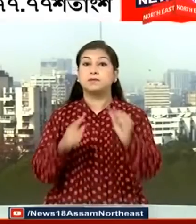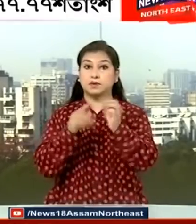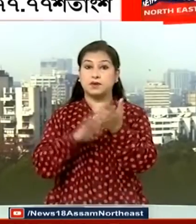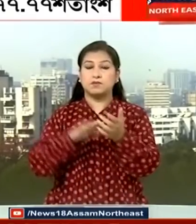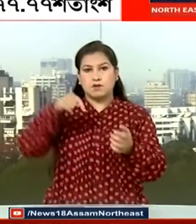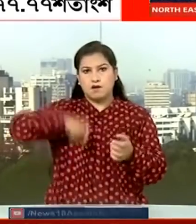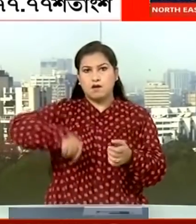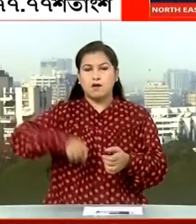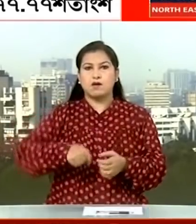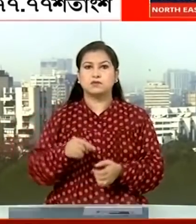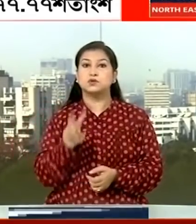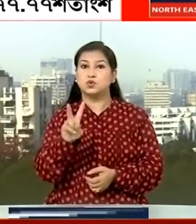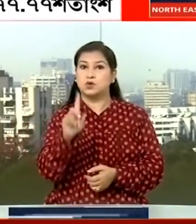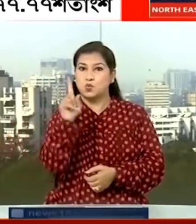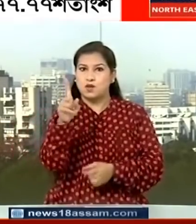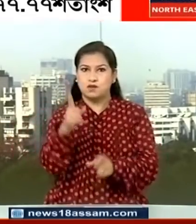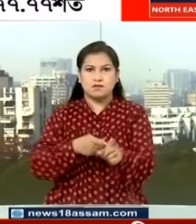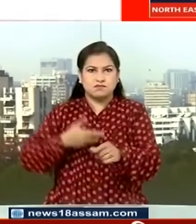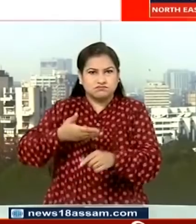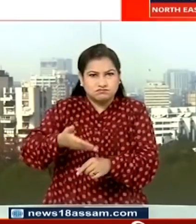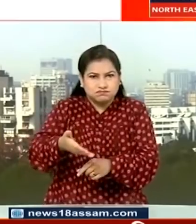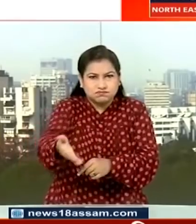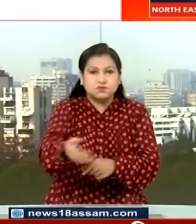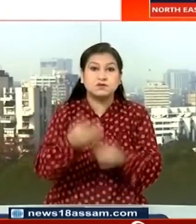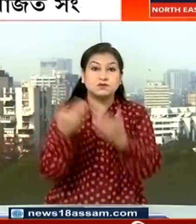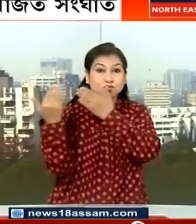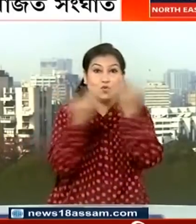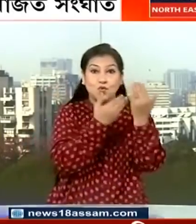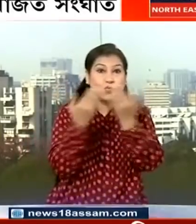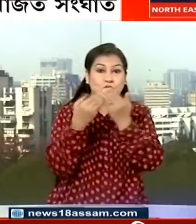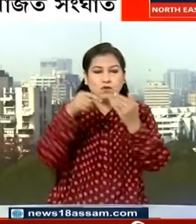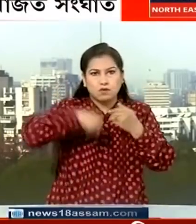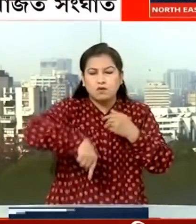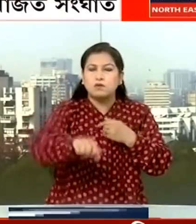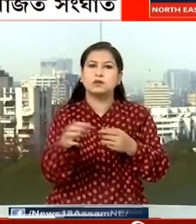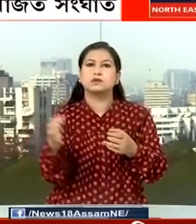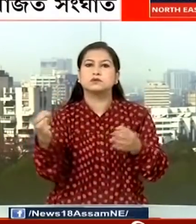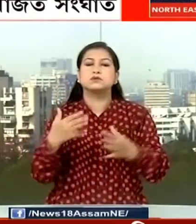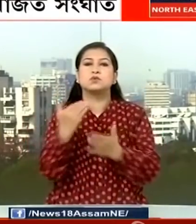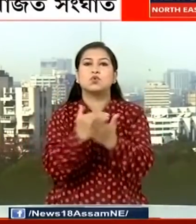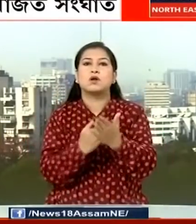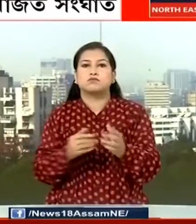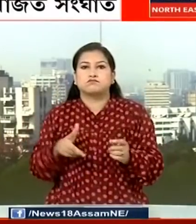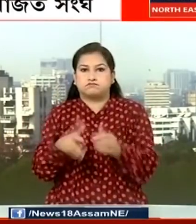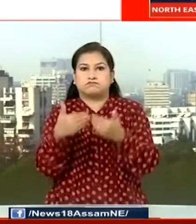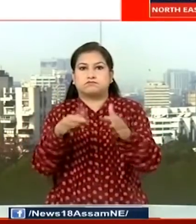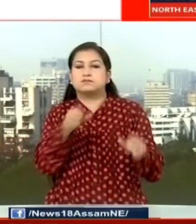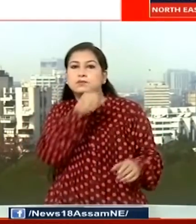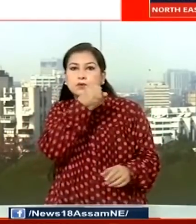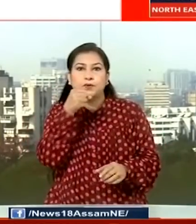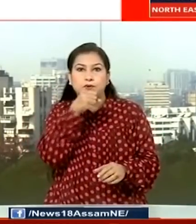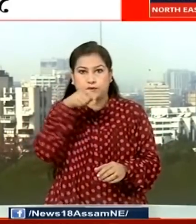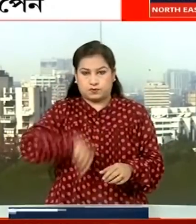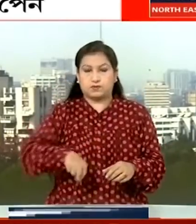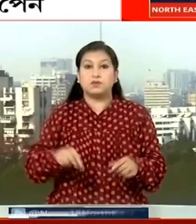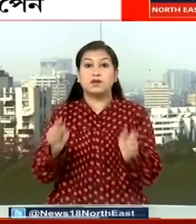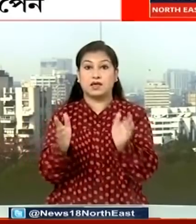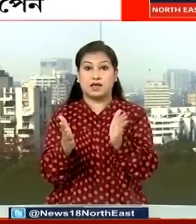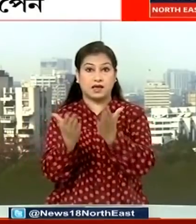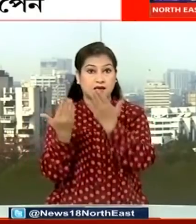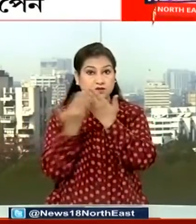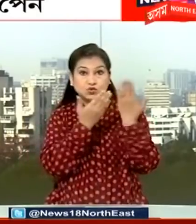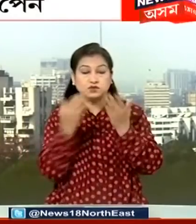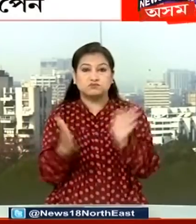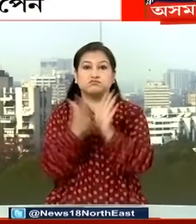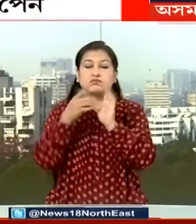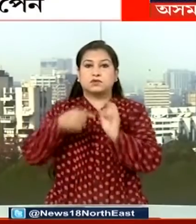प्रधानमंत्री आज 21वीं सदी में स्कूली शिक्षा विषय पर आयोजित एक सम्मेलन को करेंगे संबोधित। शिक्षा पर्व के तहत शिक्षा मंत्रालय कर